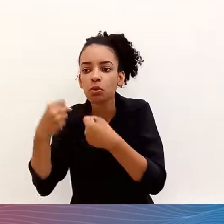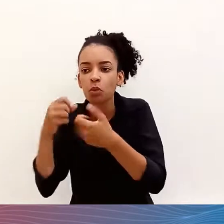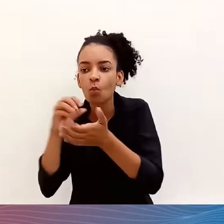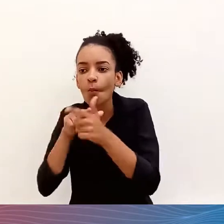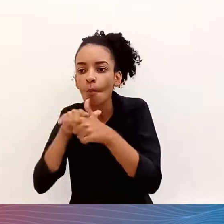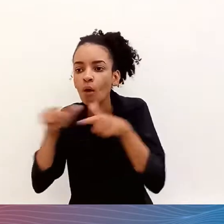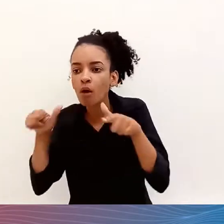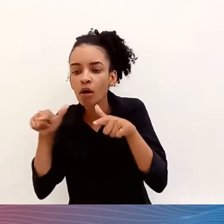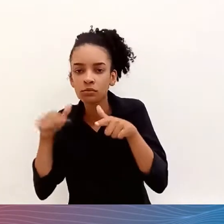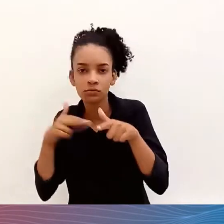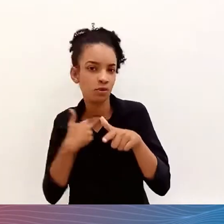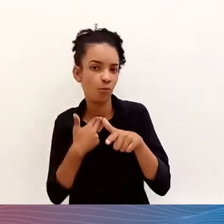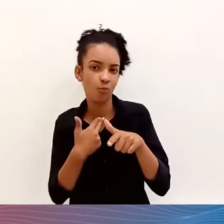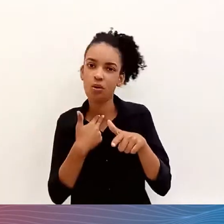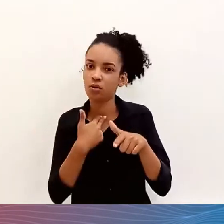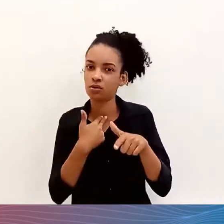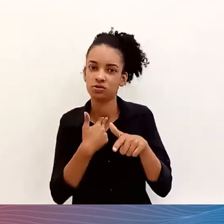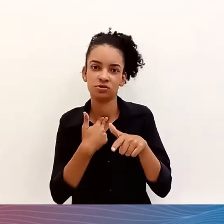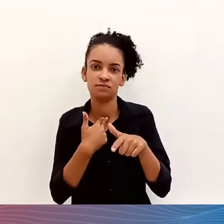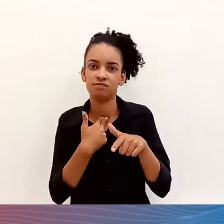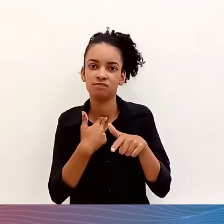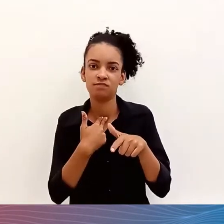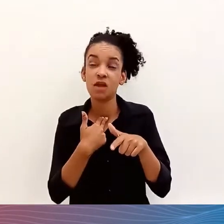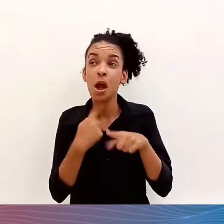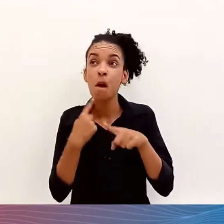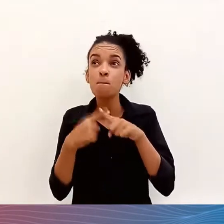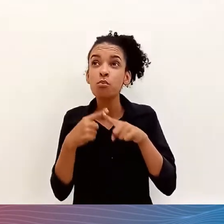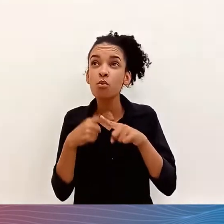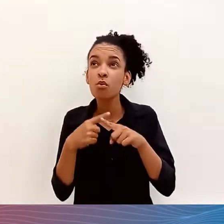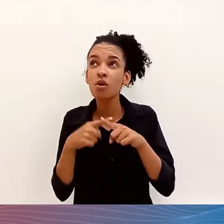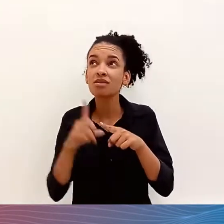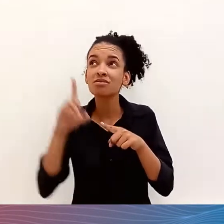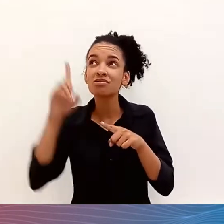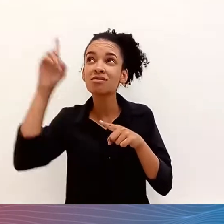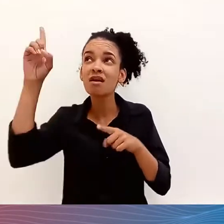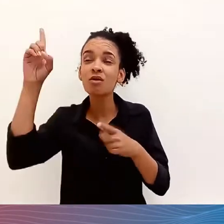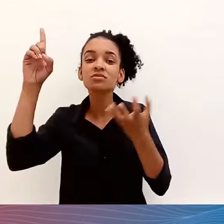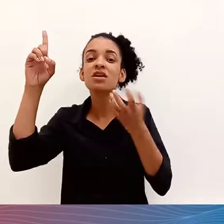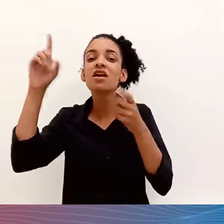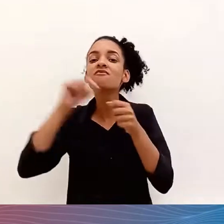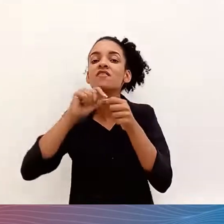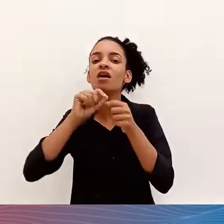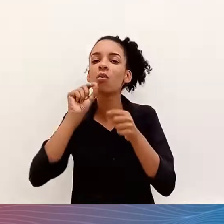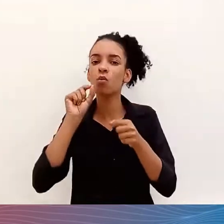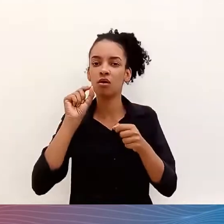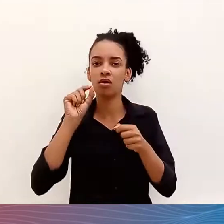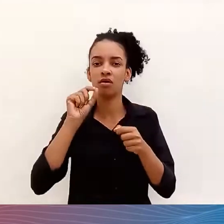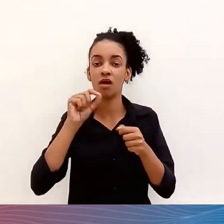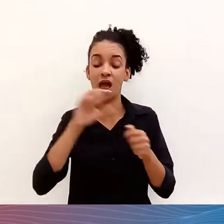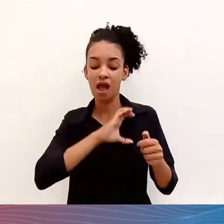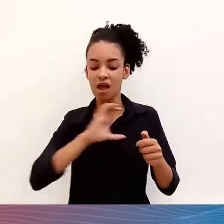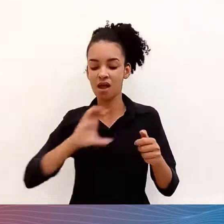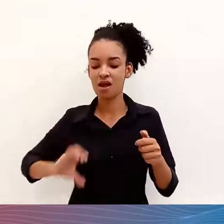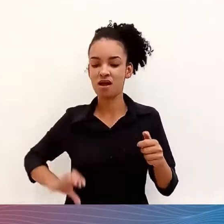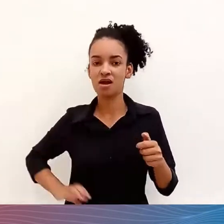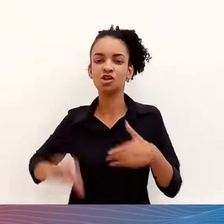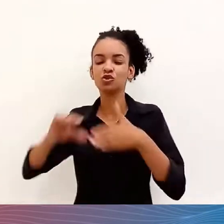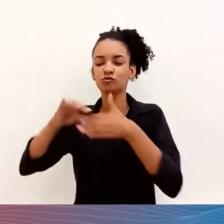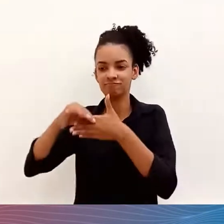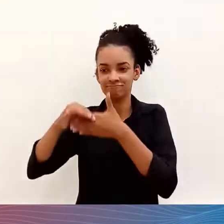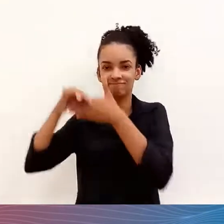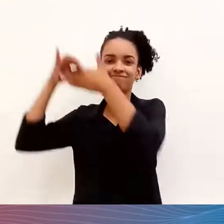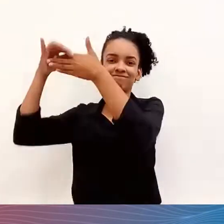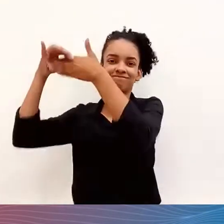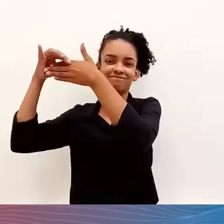O mistério da vontade de Deus, irmãos, é de encabeçar Cristo sobre todas as coisas, tanto as do céu como as da